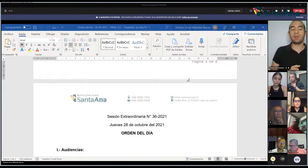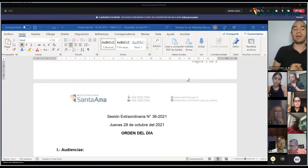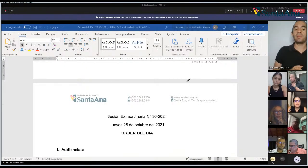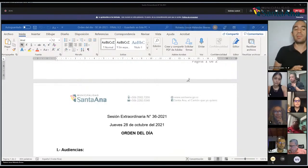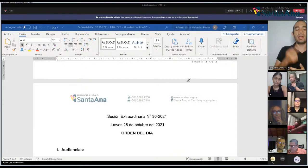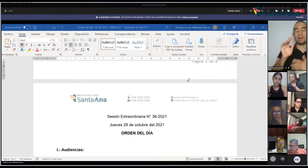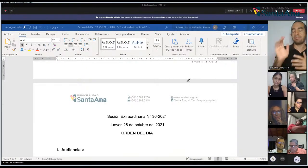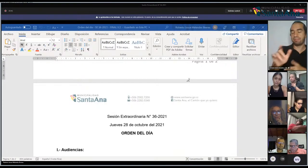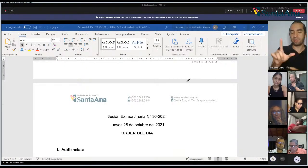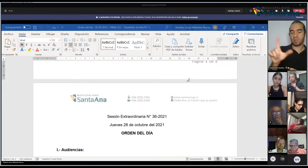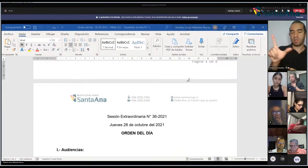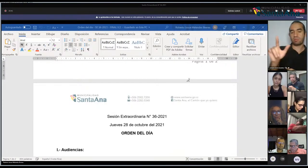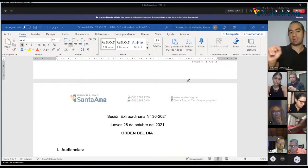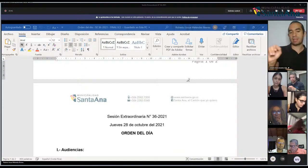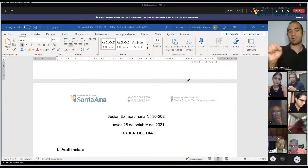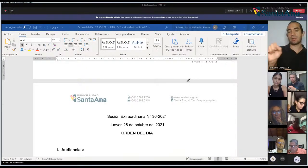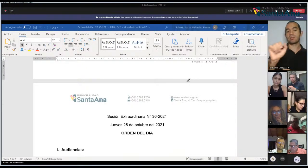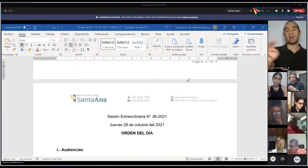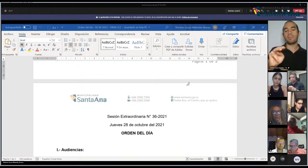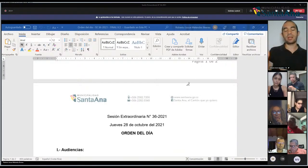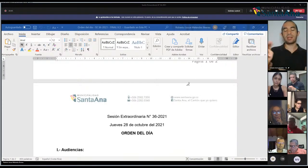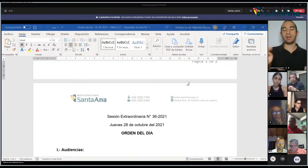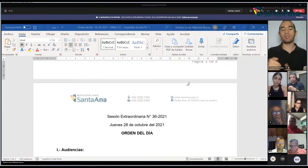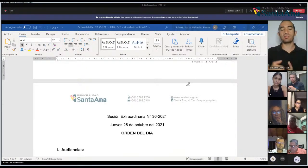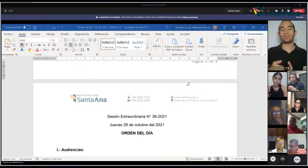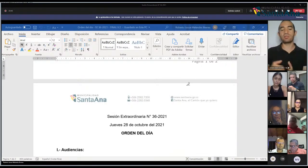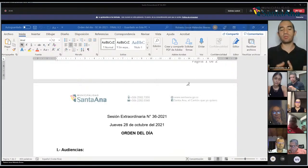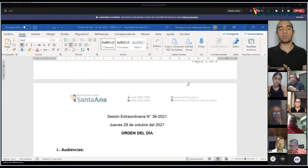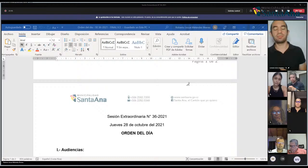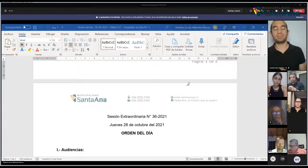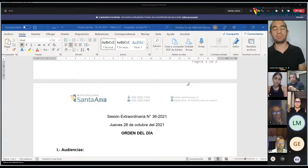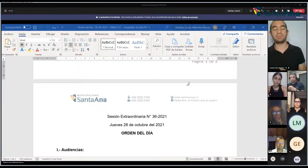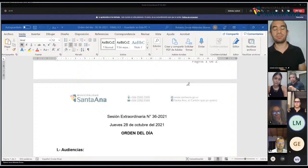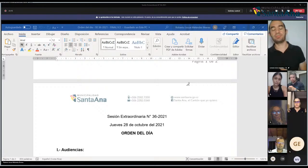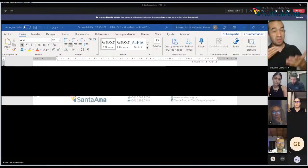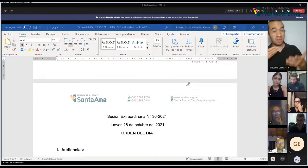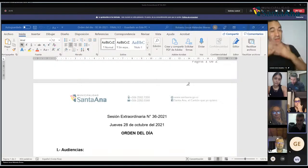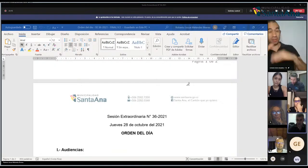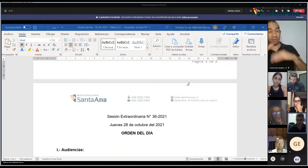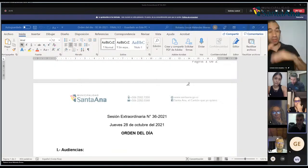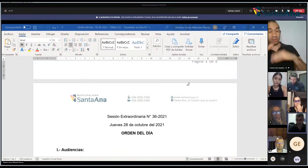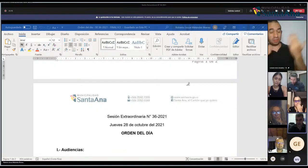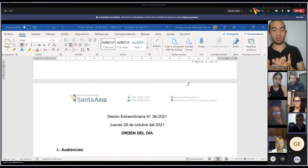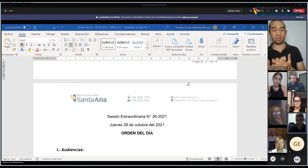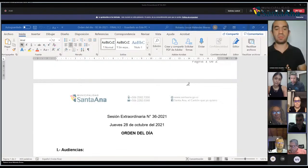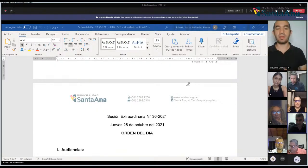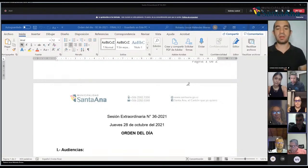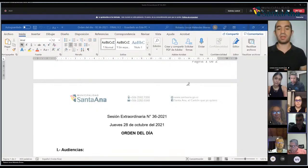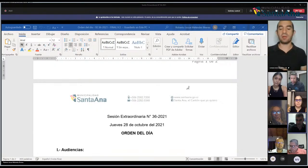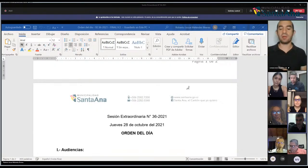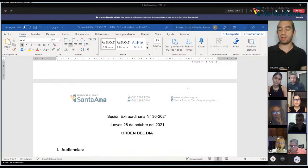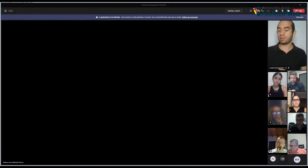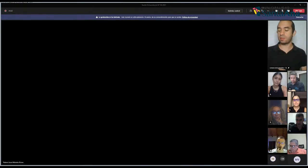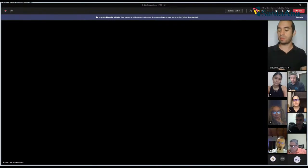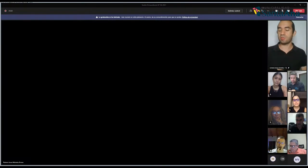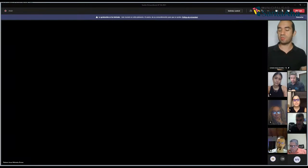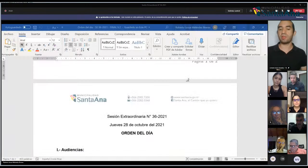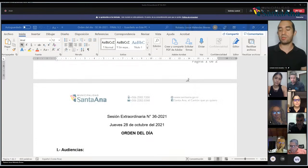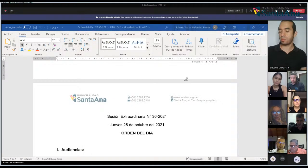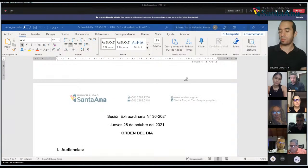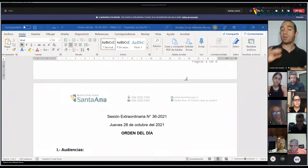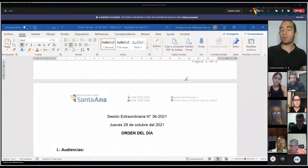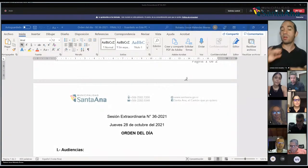marín residente muy buenas noches para todos y todas jose antonio soto umaña presente muy buenas